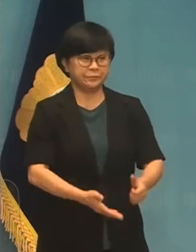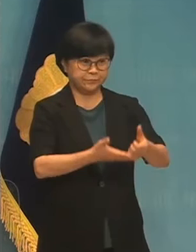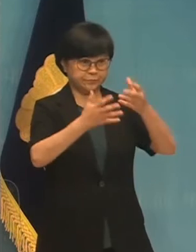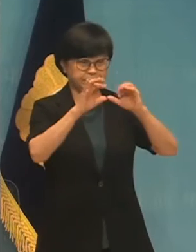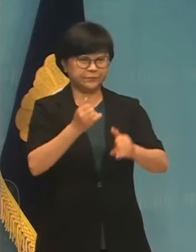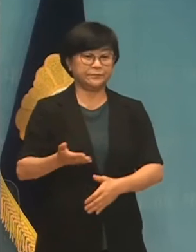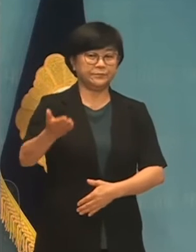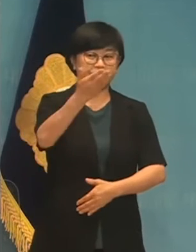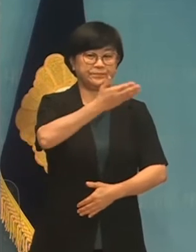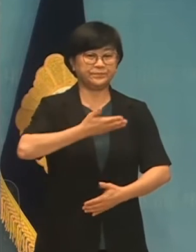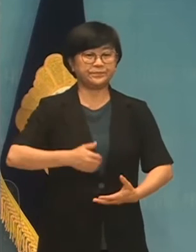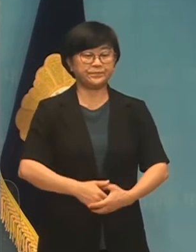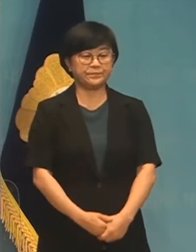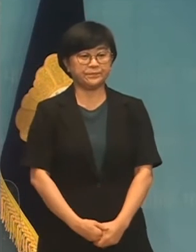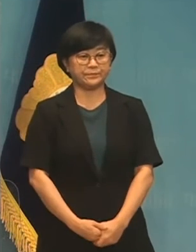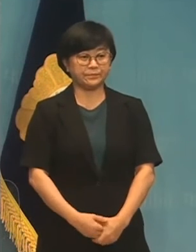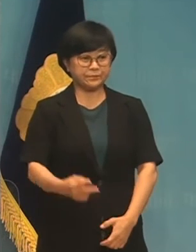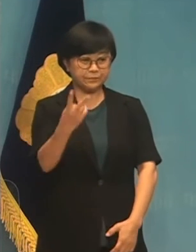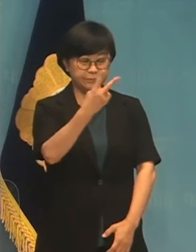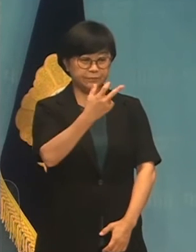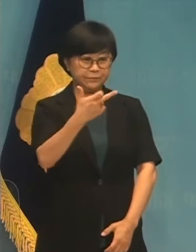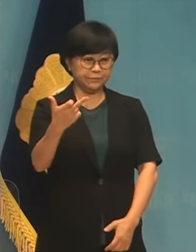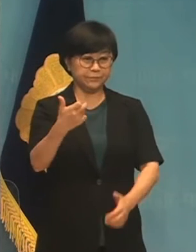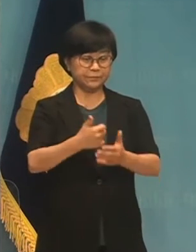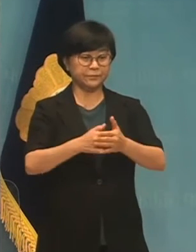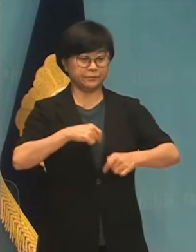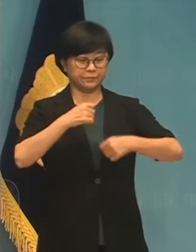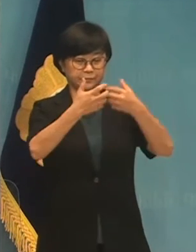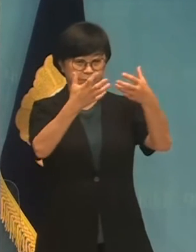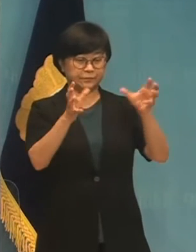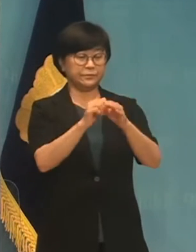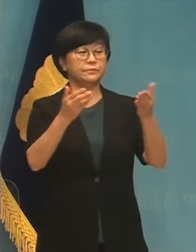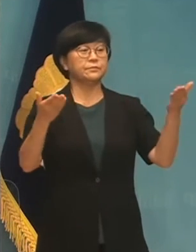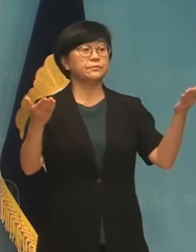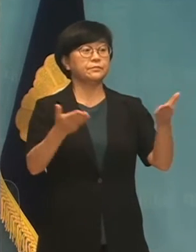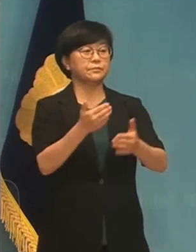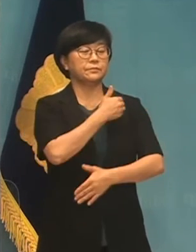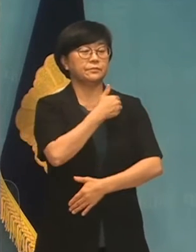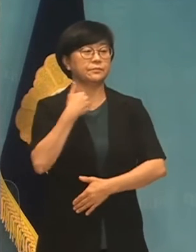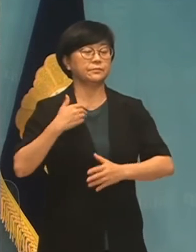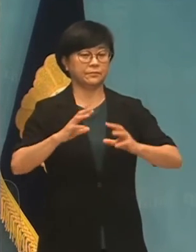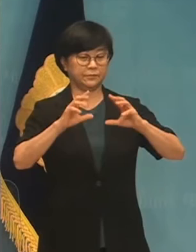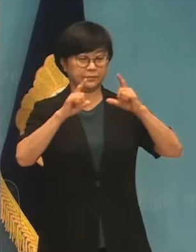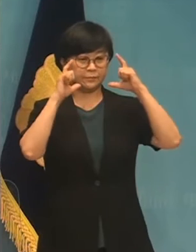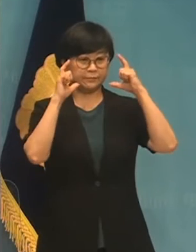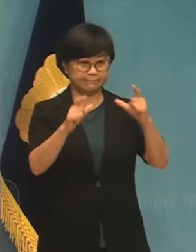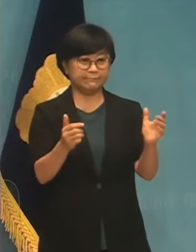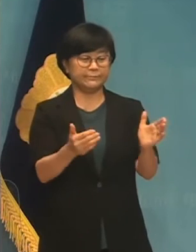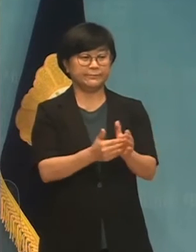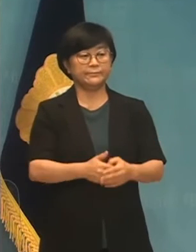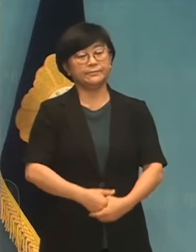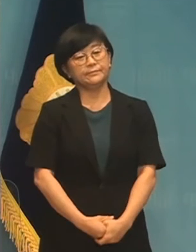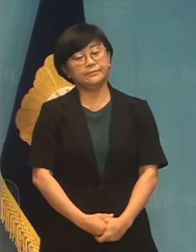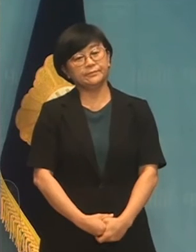존경하는 국민 여러분, 2017년 정의당은 노동이 당당한 나라를 선언했습니다.